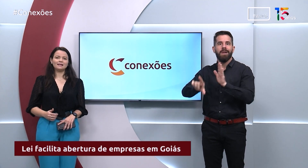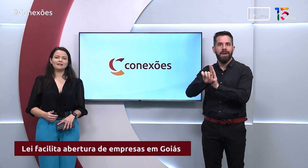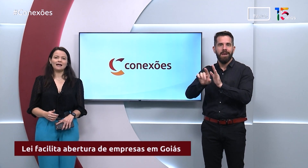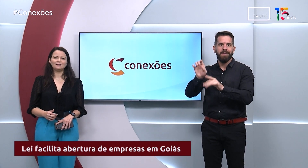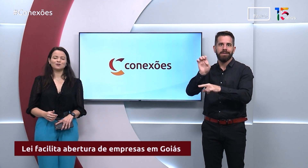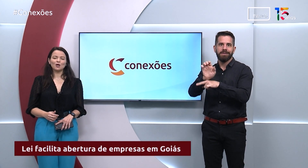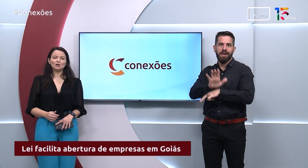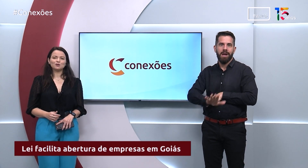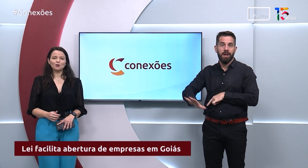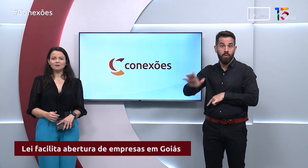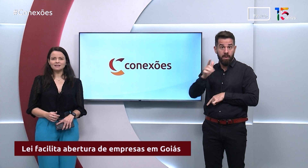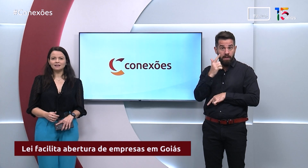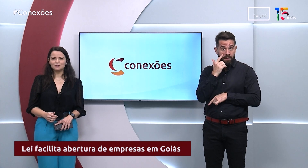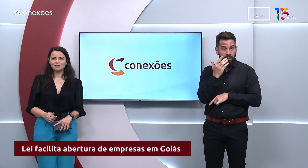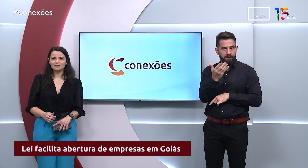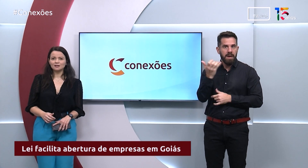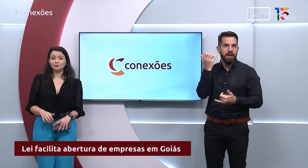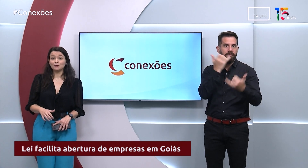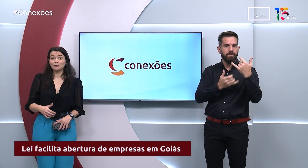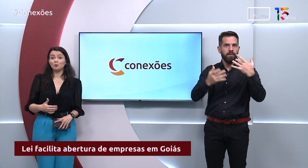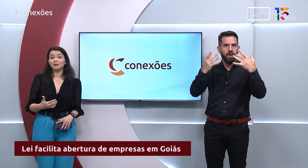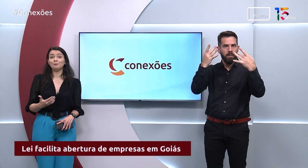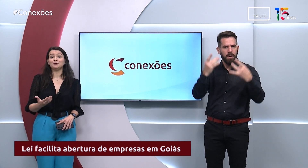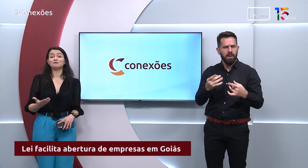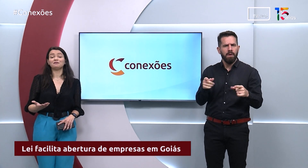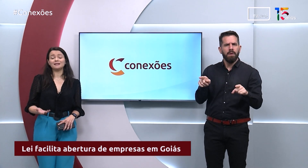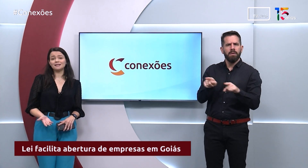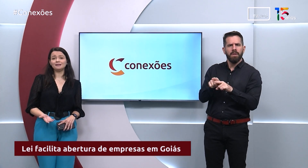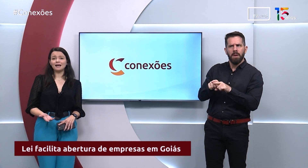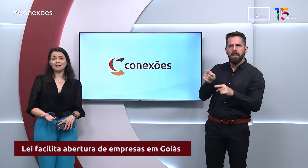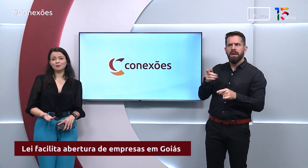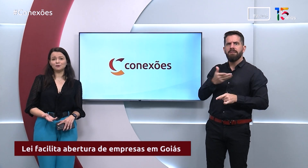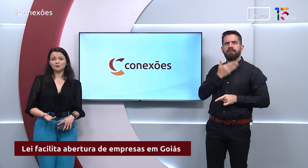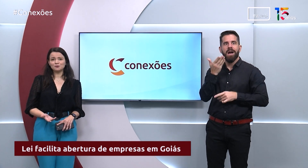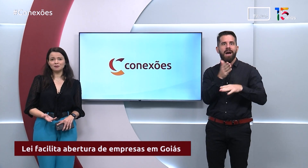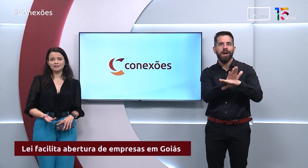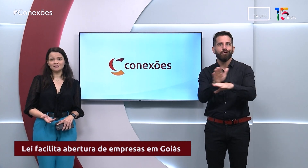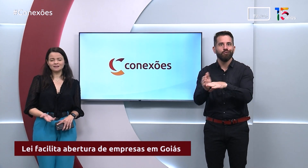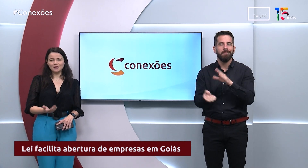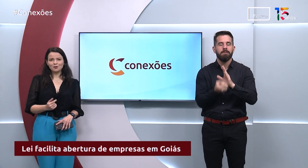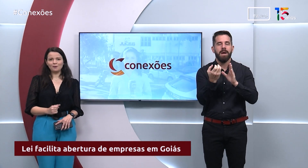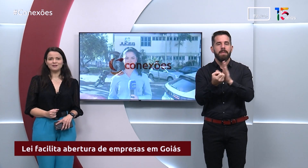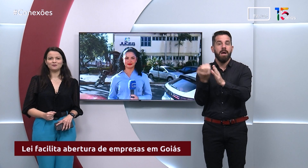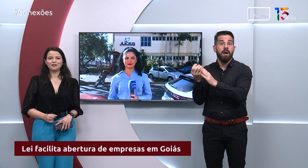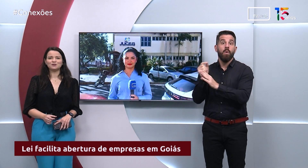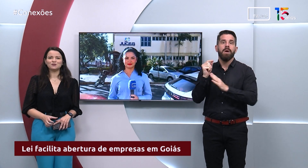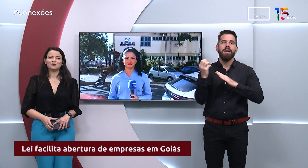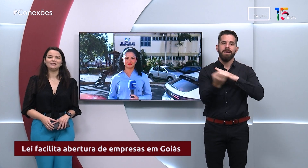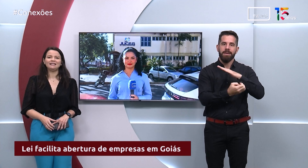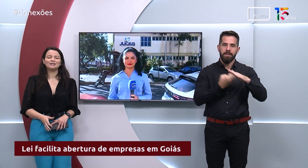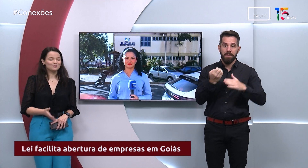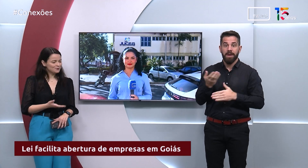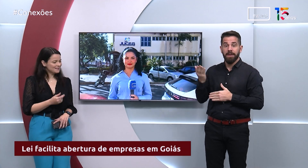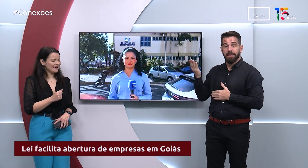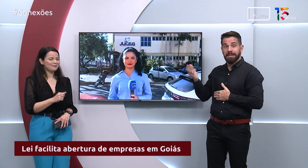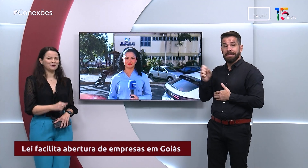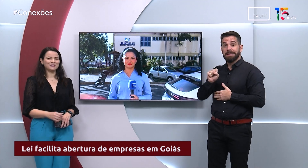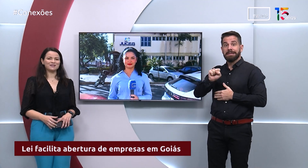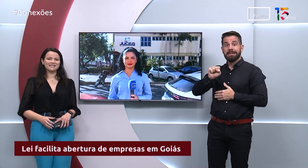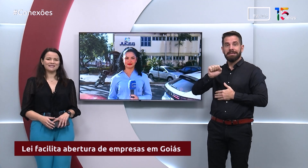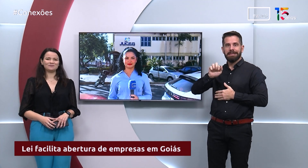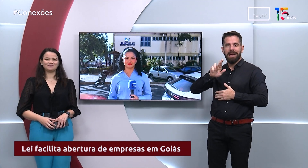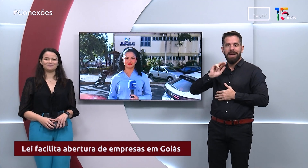mais detalhes sobre essa legislação e sobre como ela pode facilitar a abertura de empresas com a estudante de jornalismo